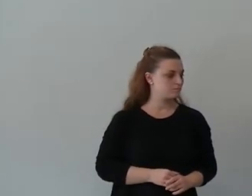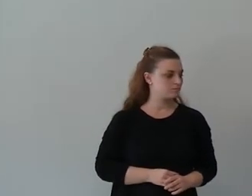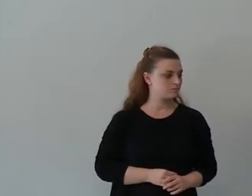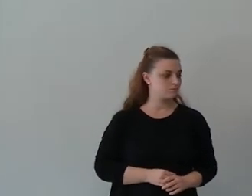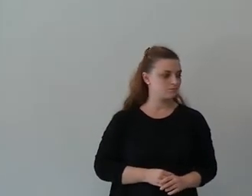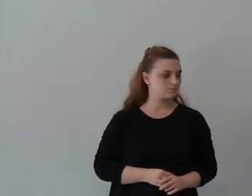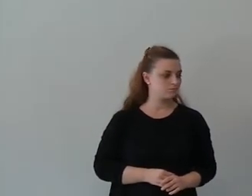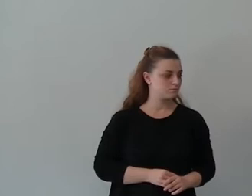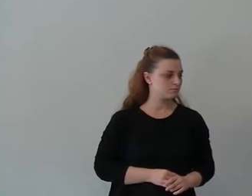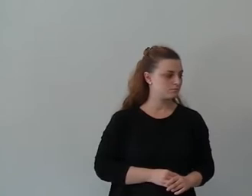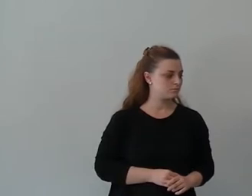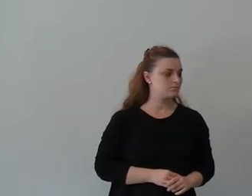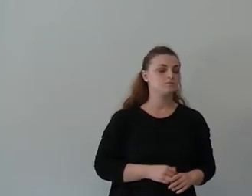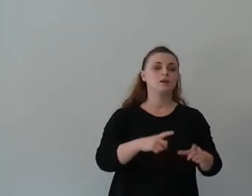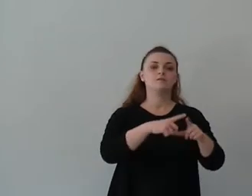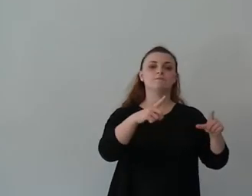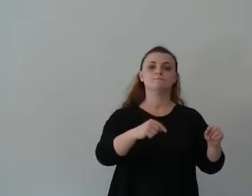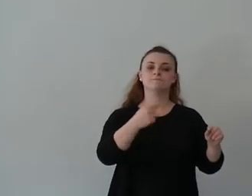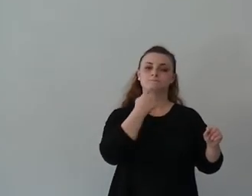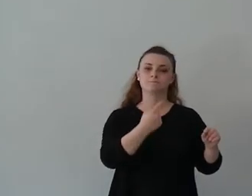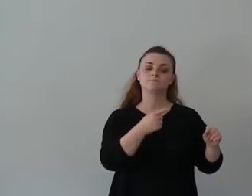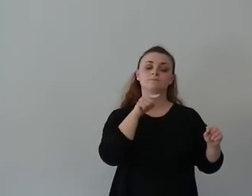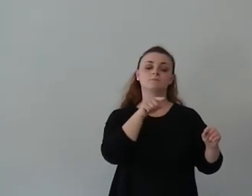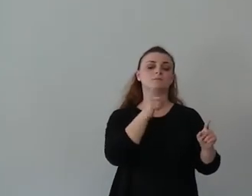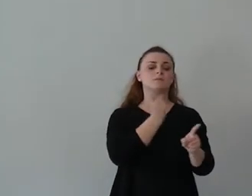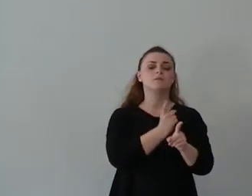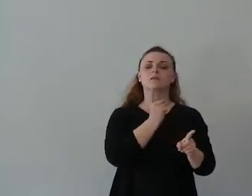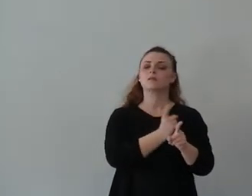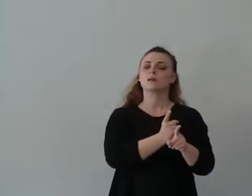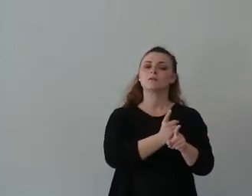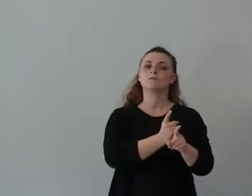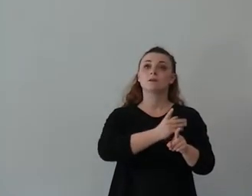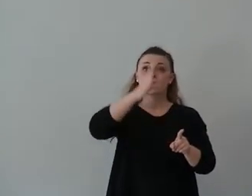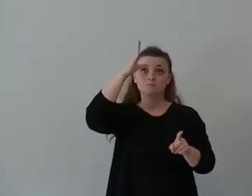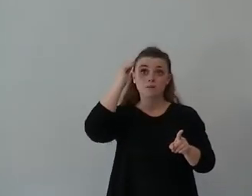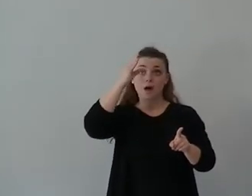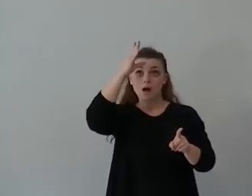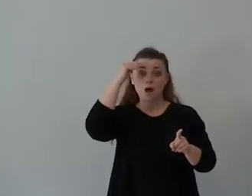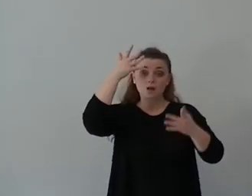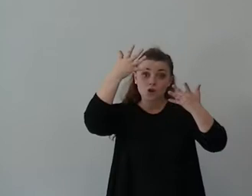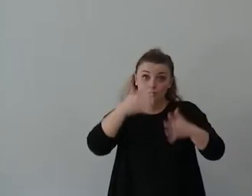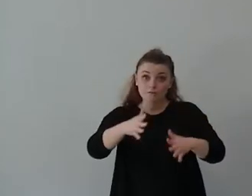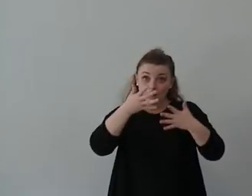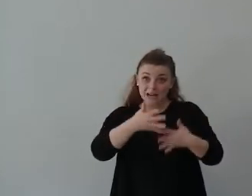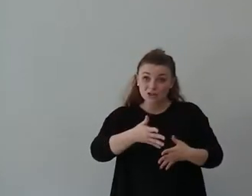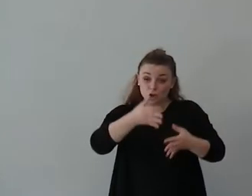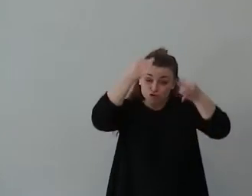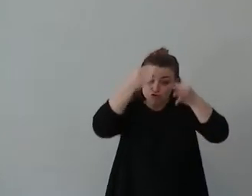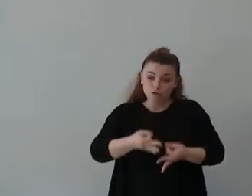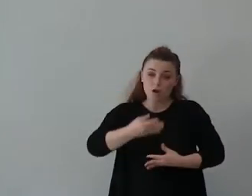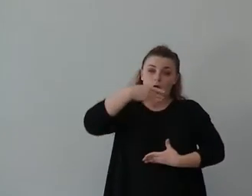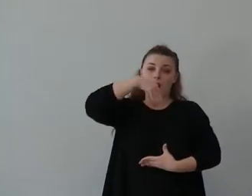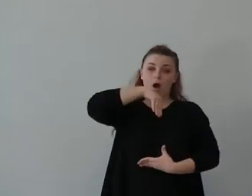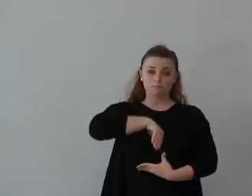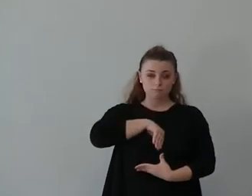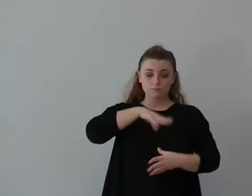Tu invece persevera nelle cose che hai imparato e di cui hai acquistato la certezza,